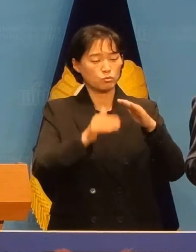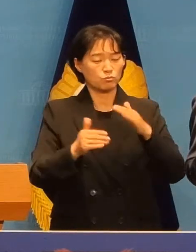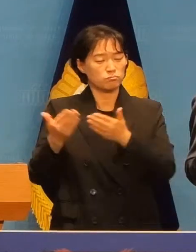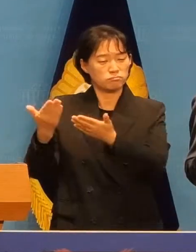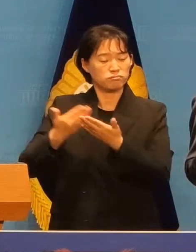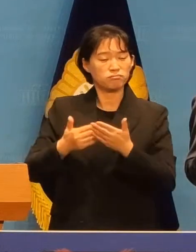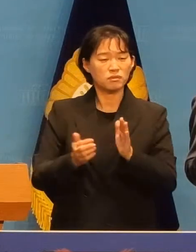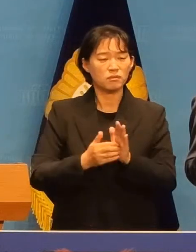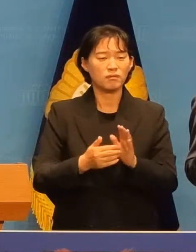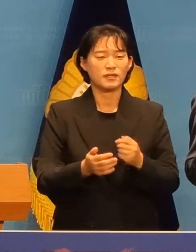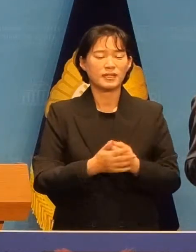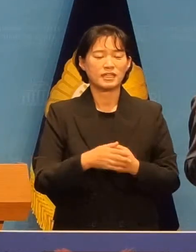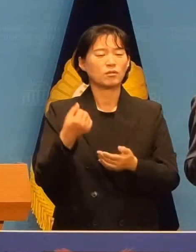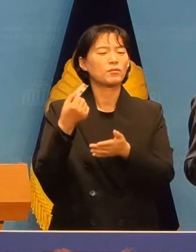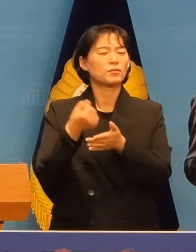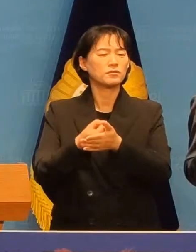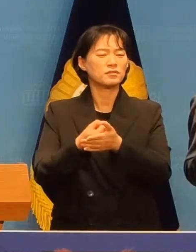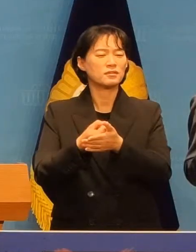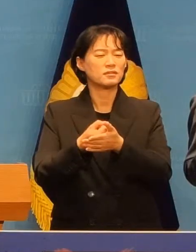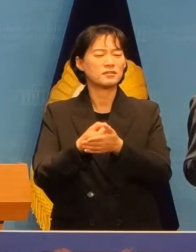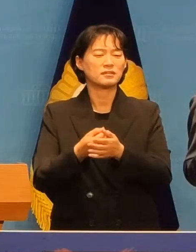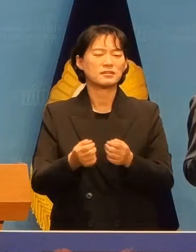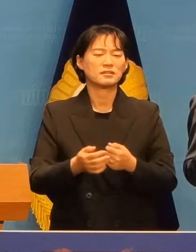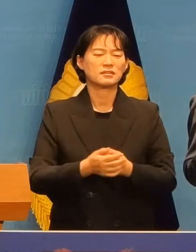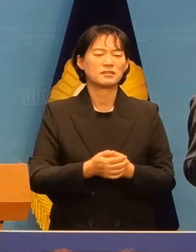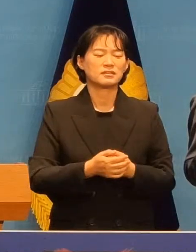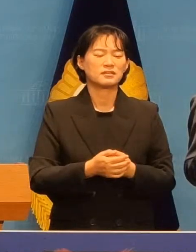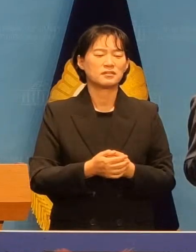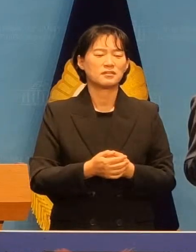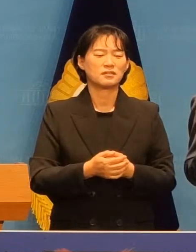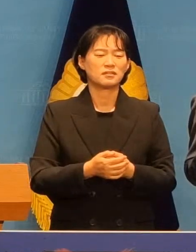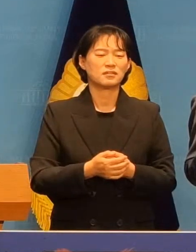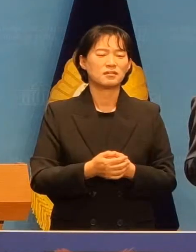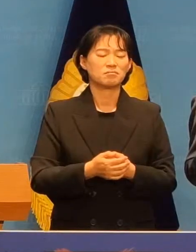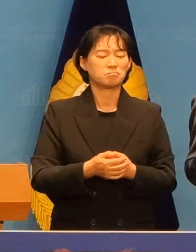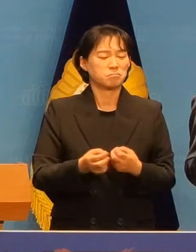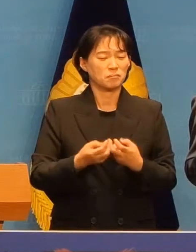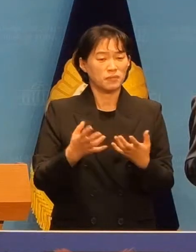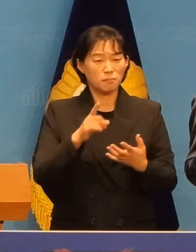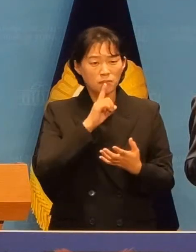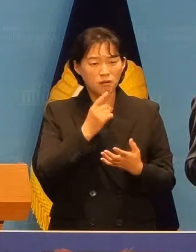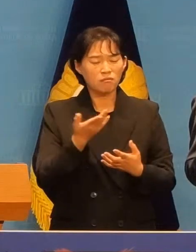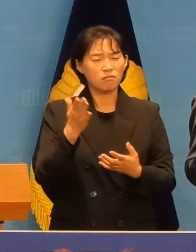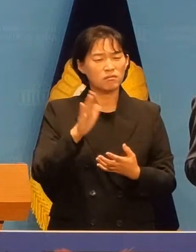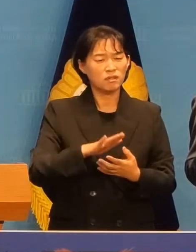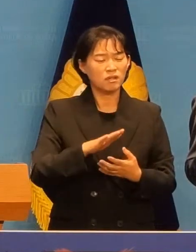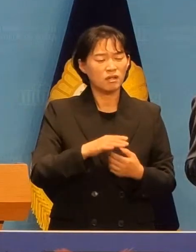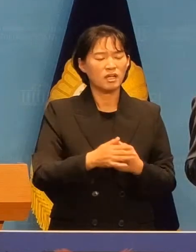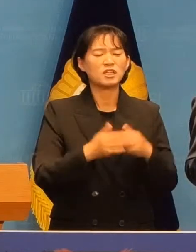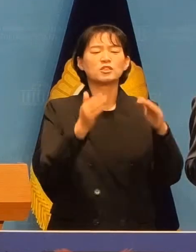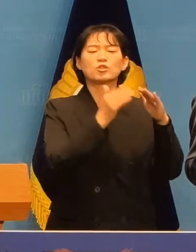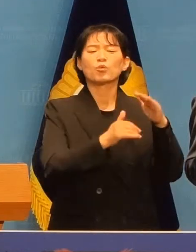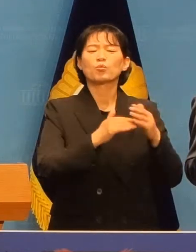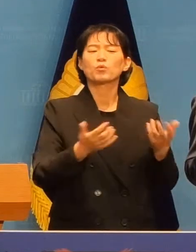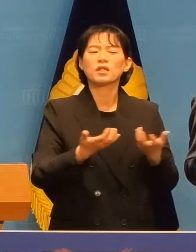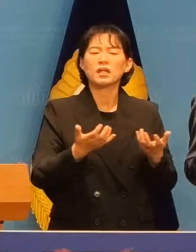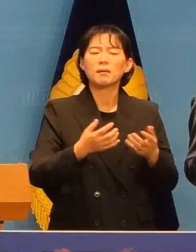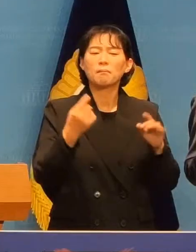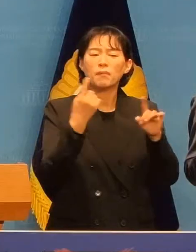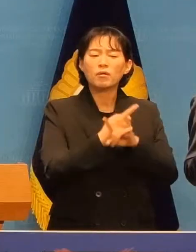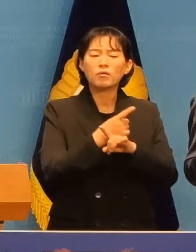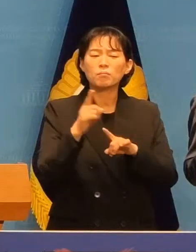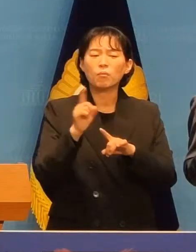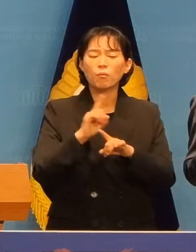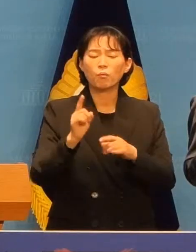전달하였고 이 결정은 불가역적이라고 합니다. 그러나 GM에서 이야기하는 정규직 전환은 발탁